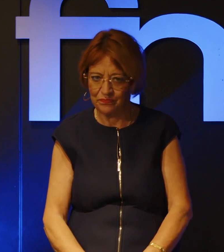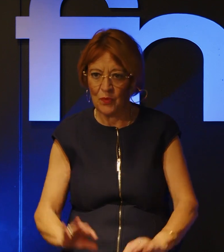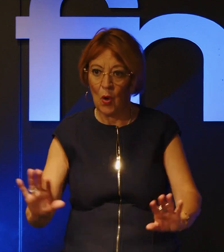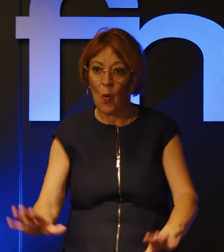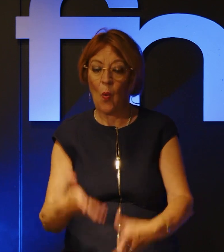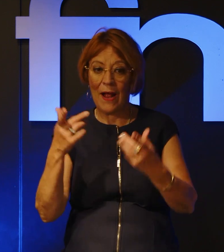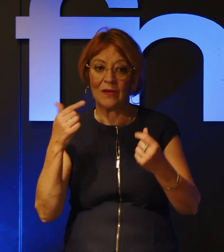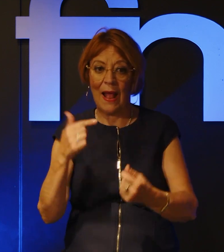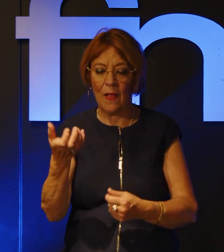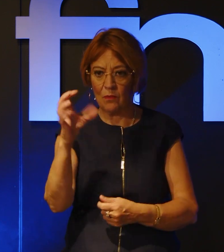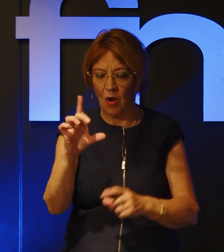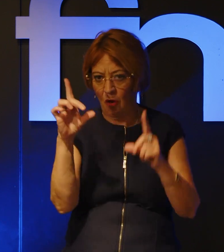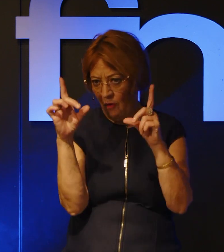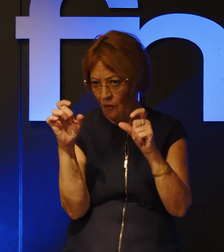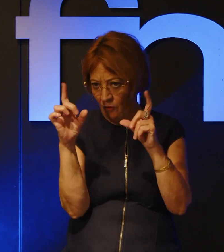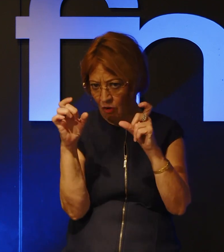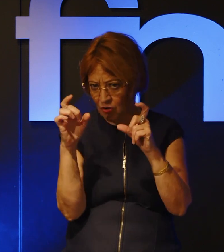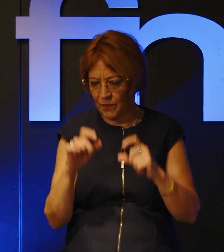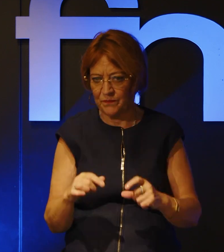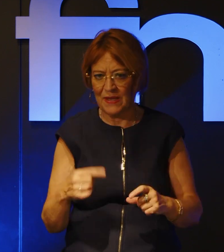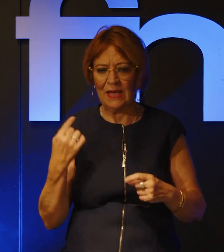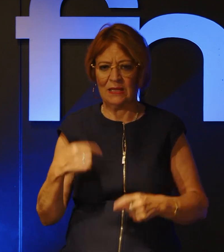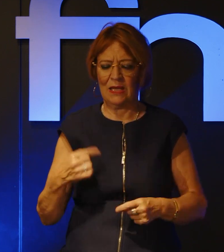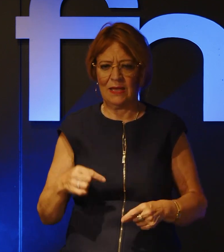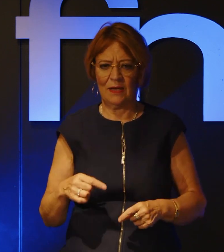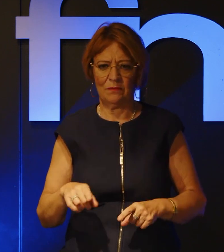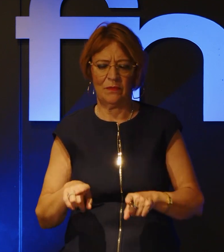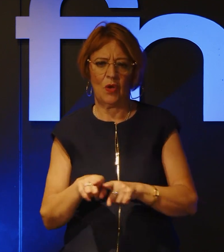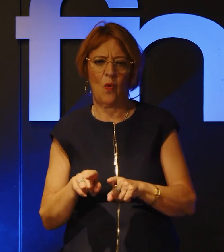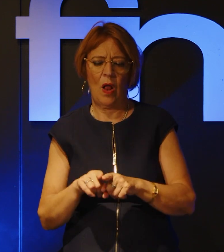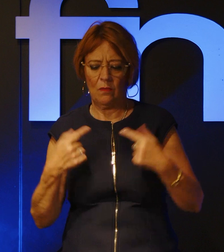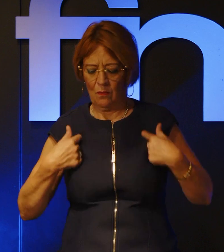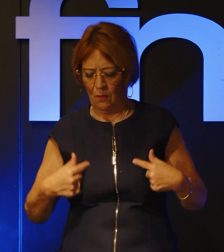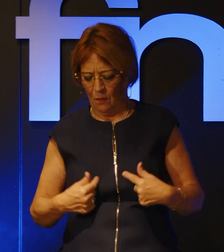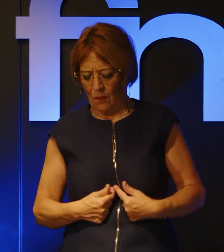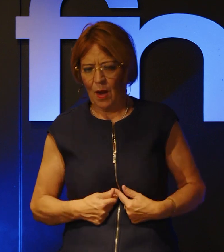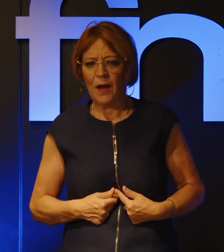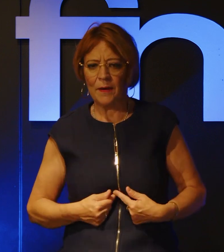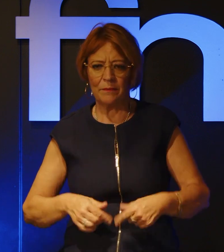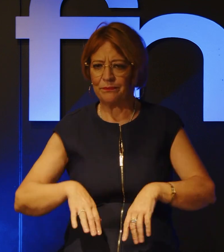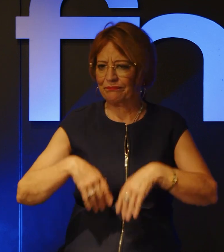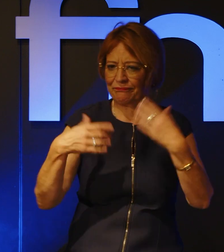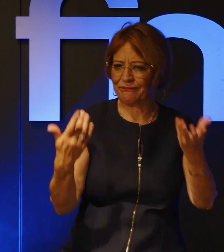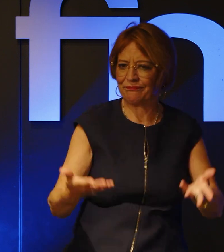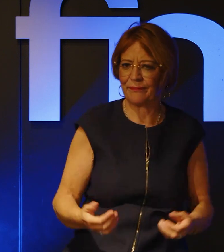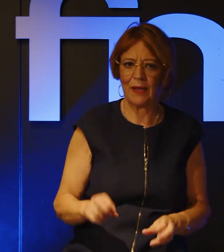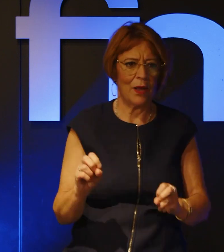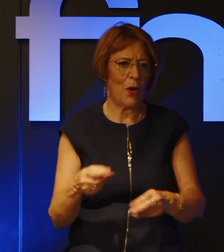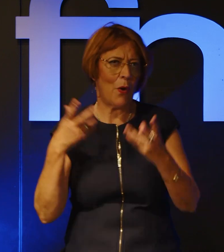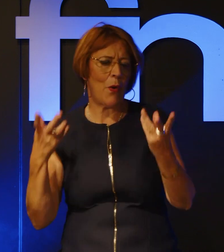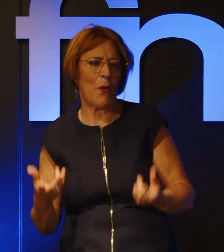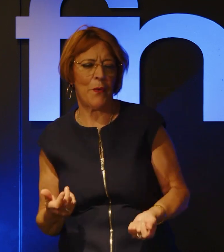momento em que ela coloca uma fotografia em que está com com um decote maior ou com